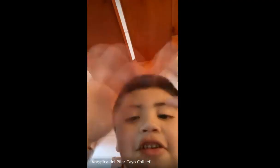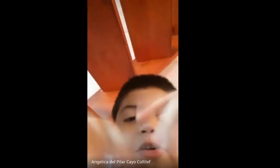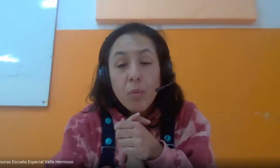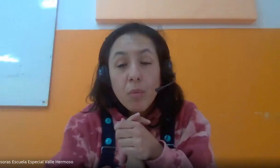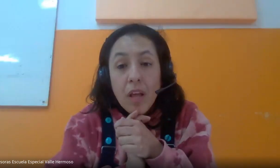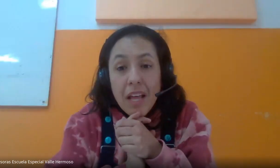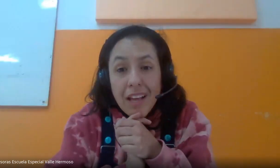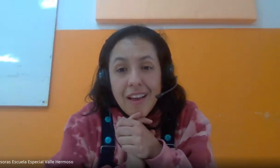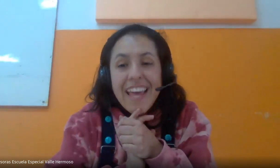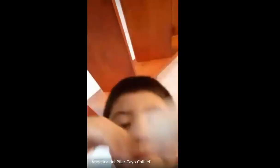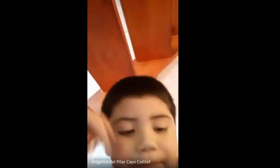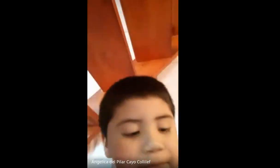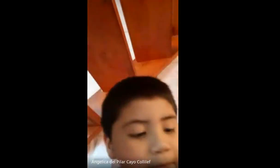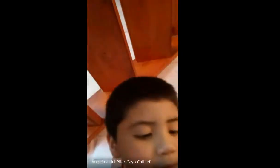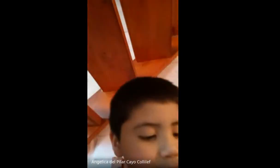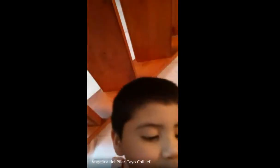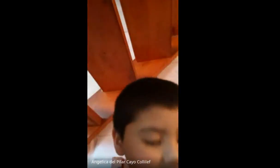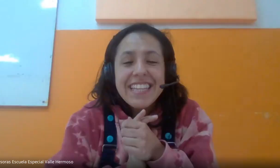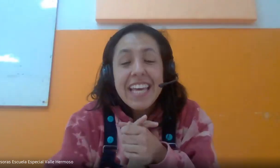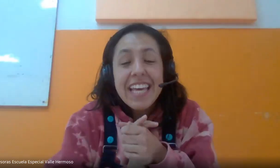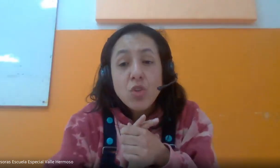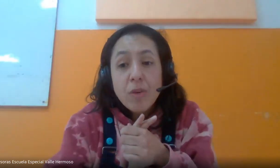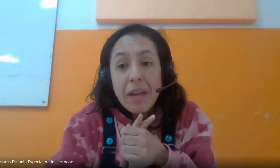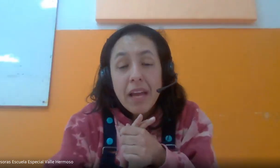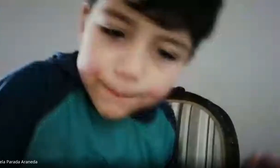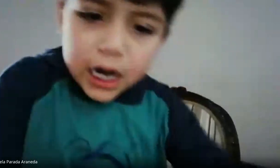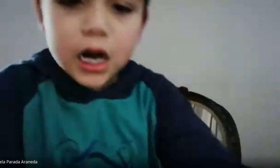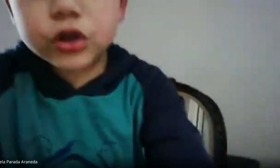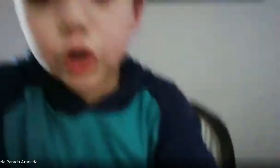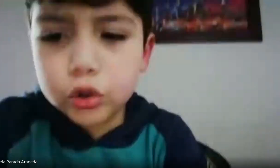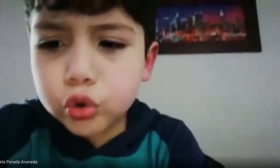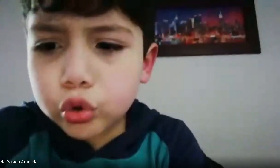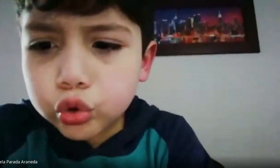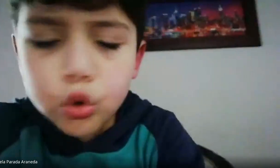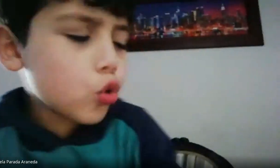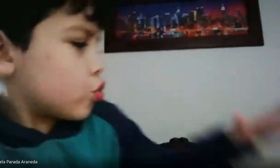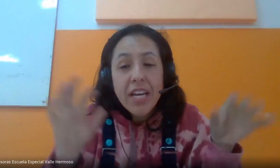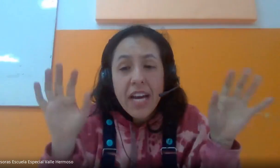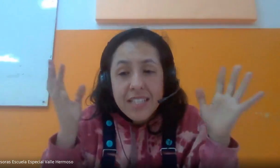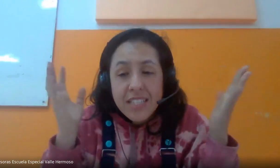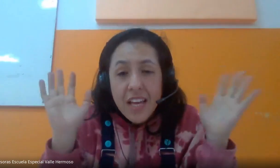las manos. Excelente. Entonces, para las personas sordas, para comunicarse,